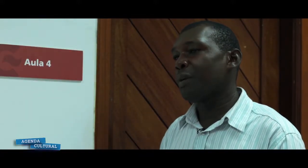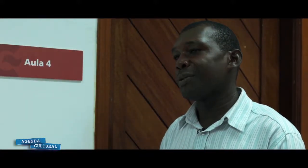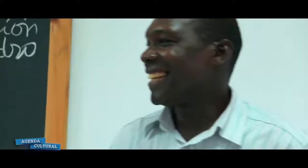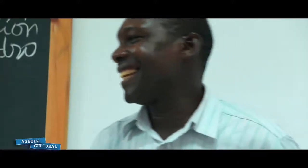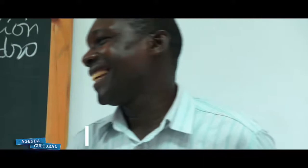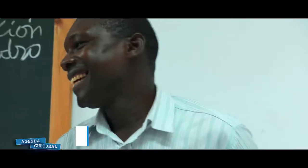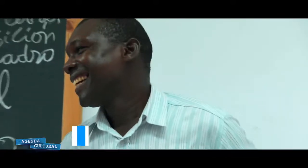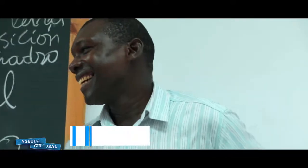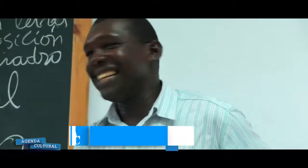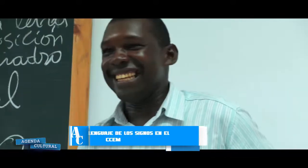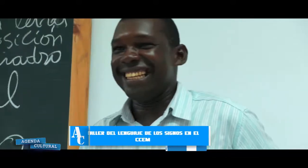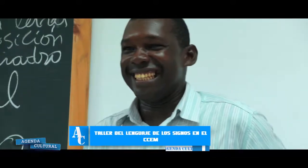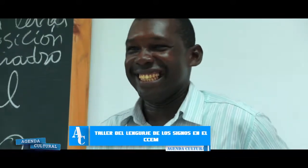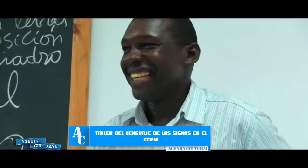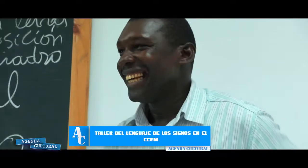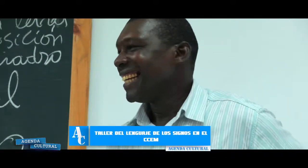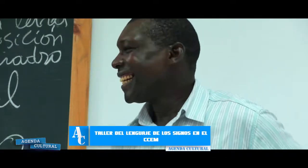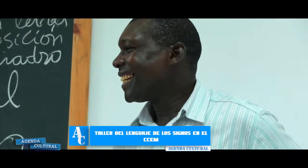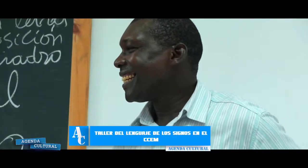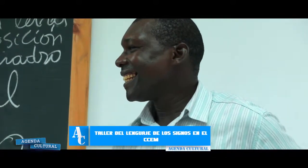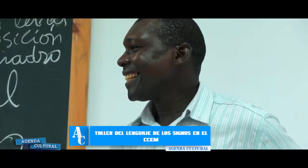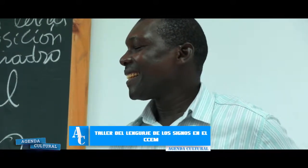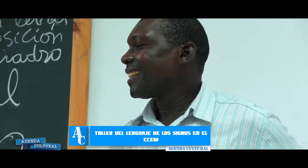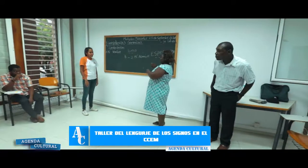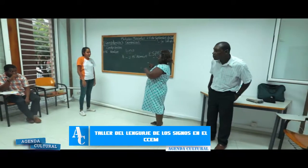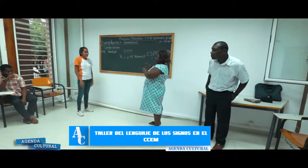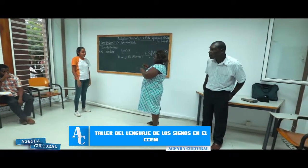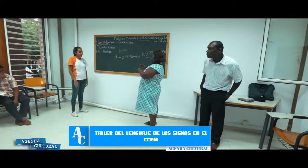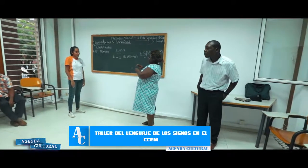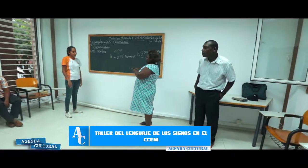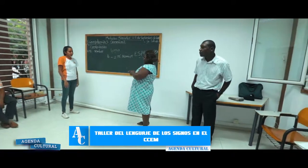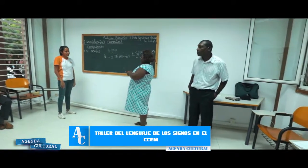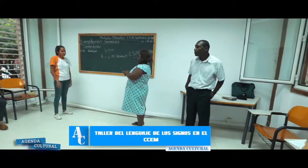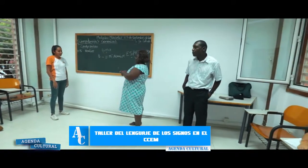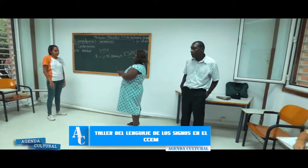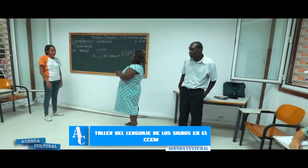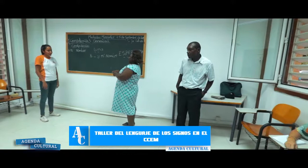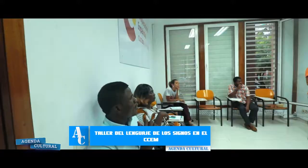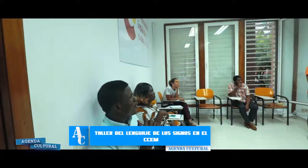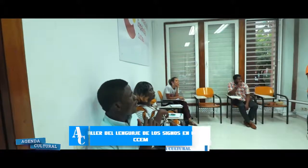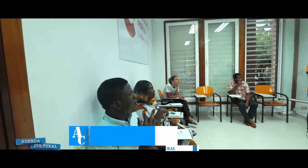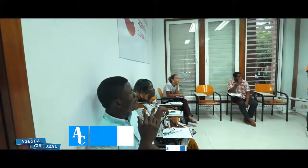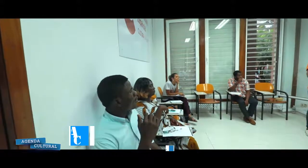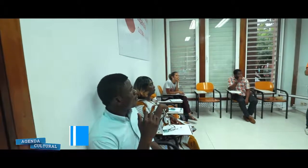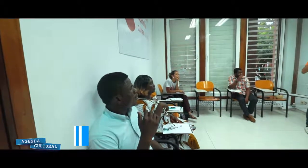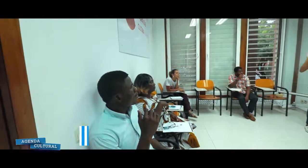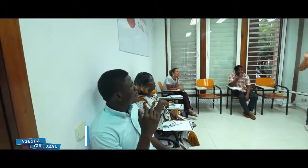momento. A Bion le sorprende y le agrada la rapidez por el que sus alumnos han asimilado los conceptos básicos.